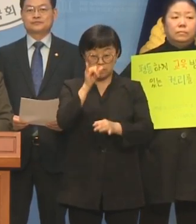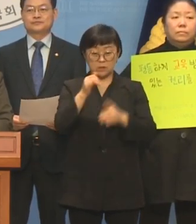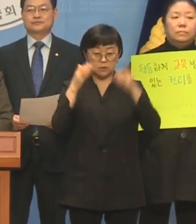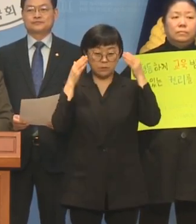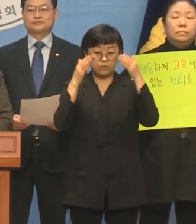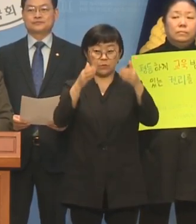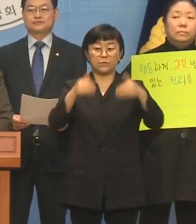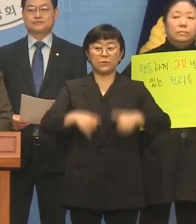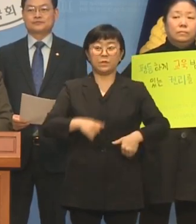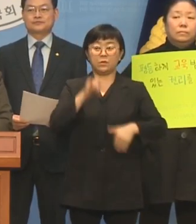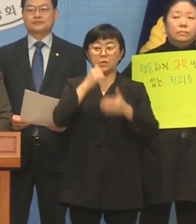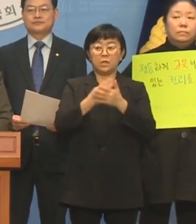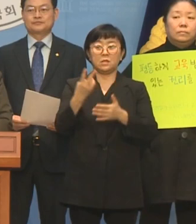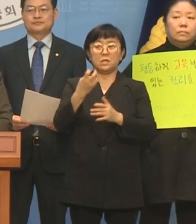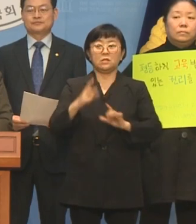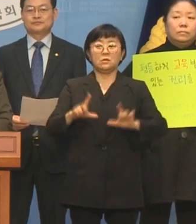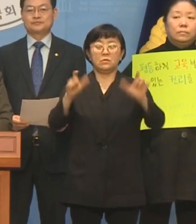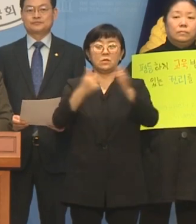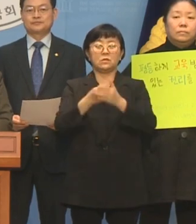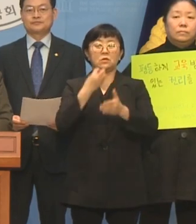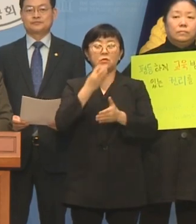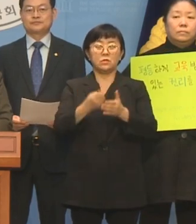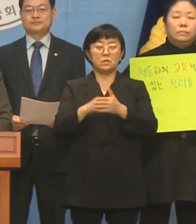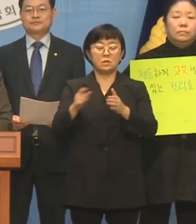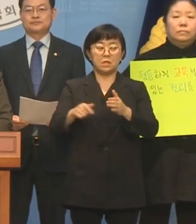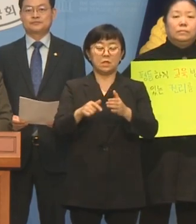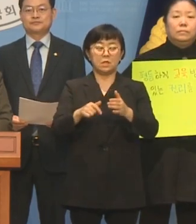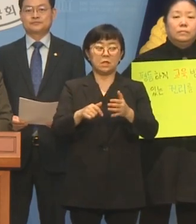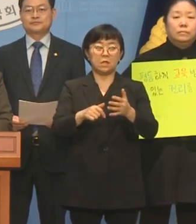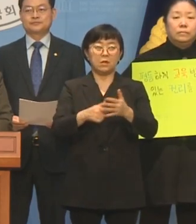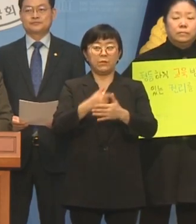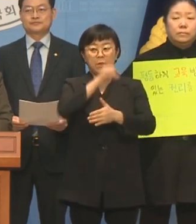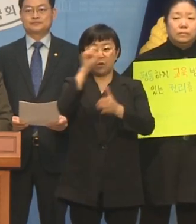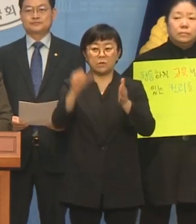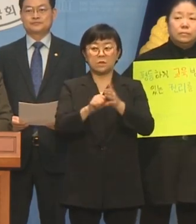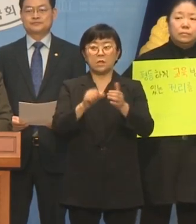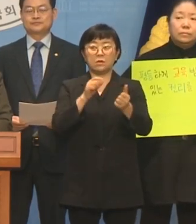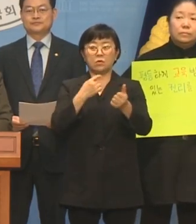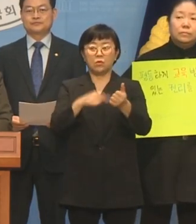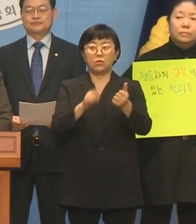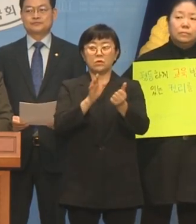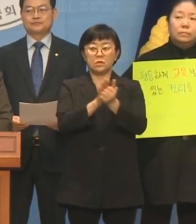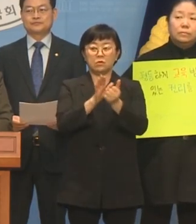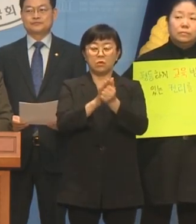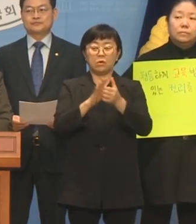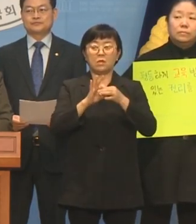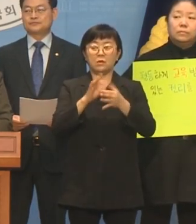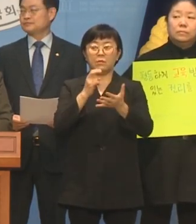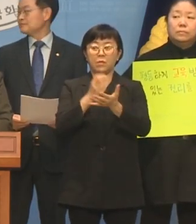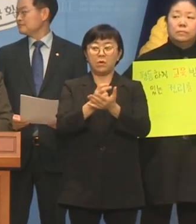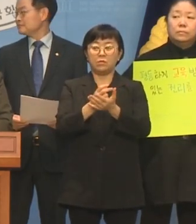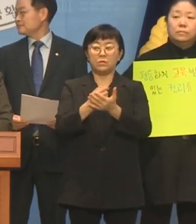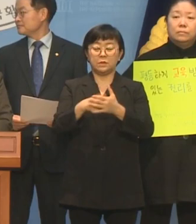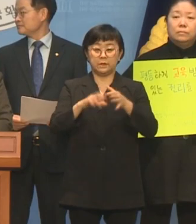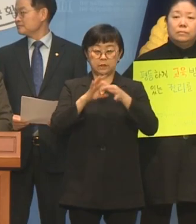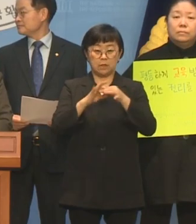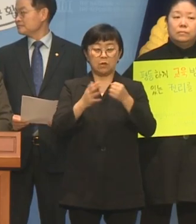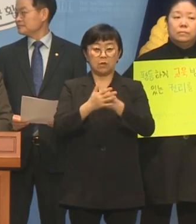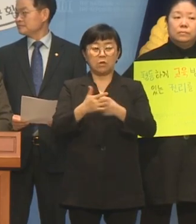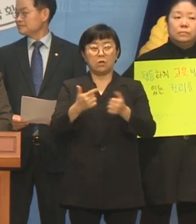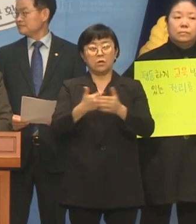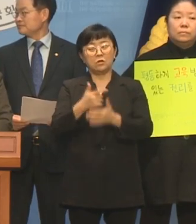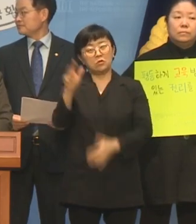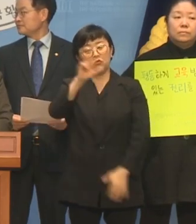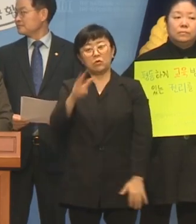한다. 2020년 서울시 경계선 지능인 평생교육지원조례를 시작으로 전국 69개의